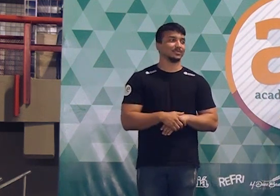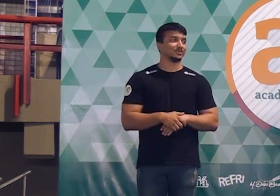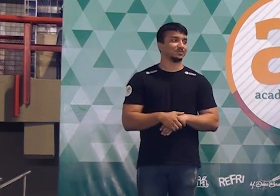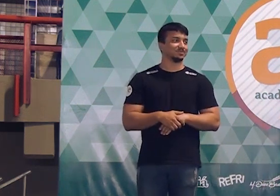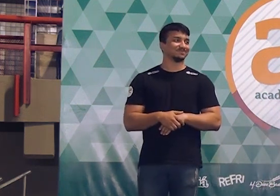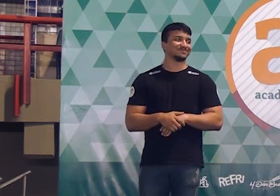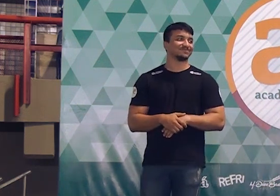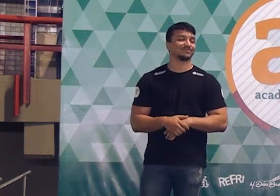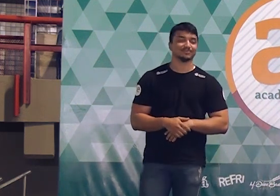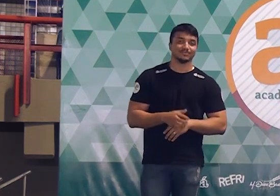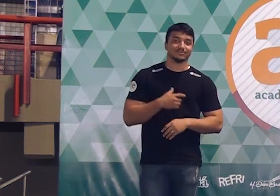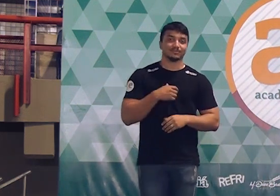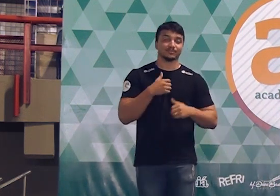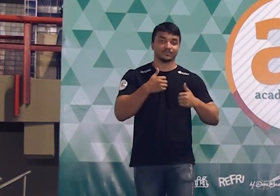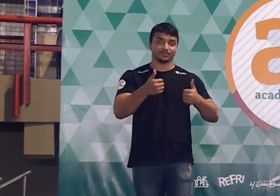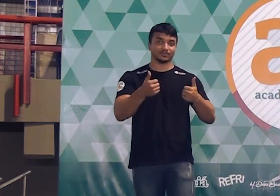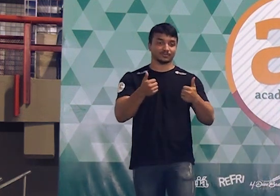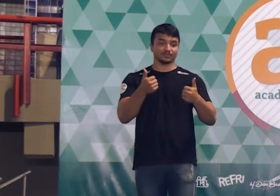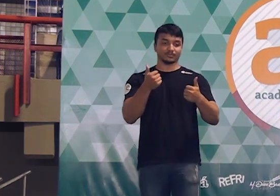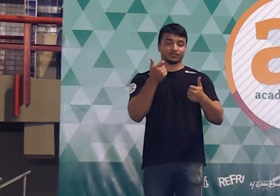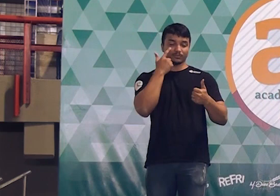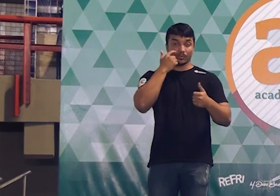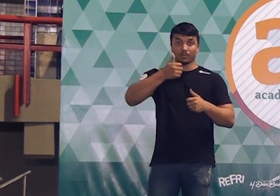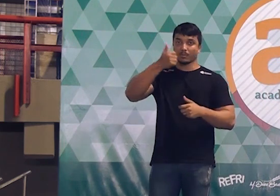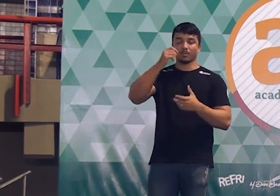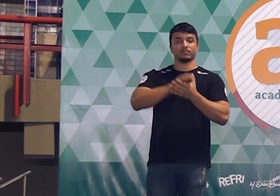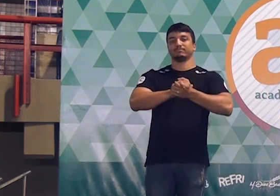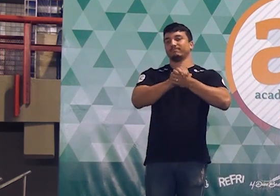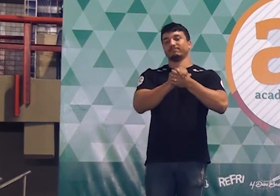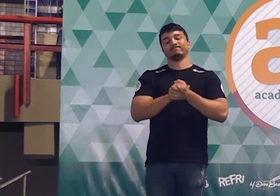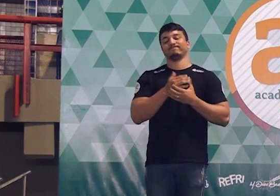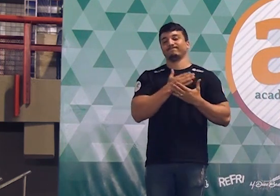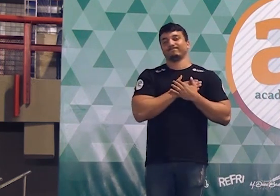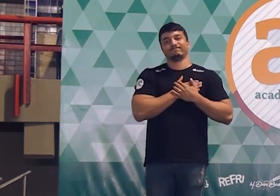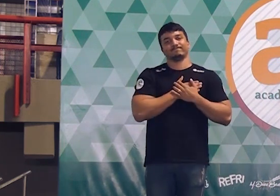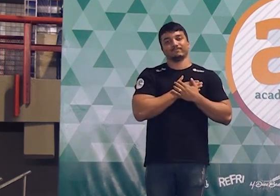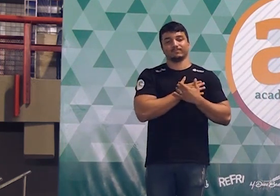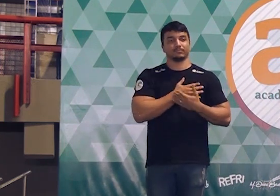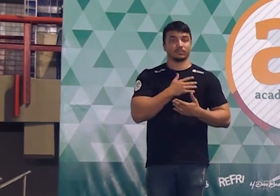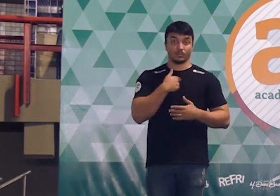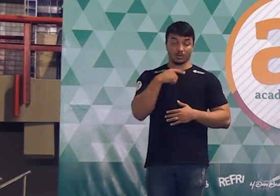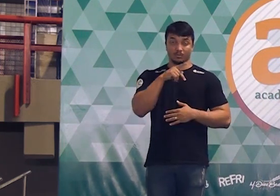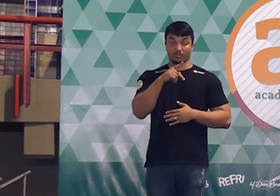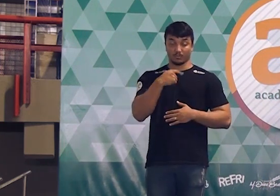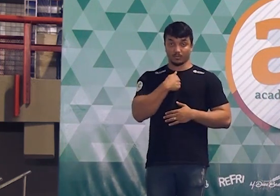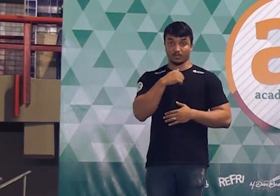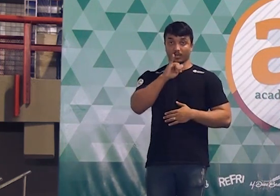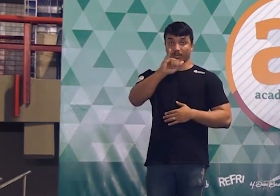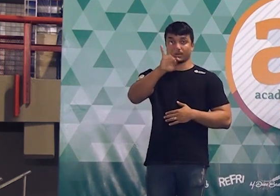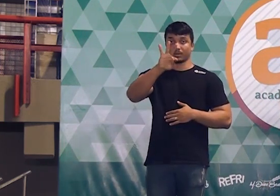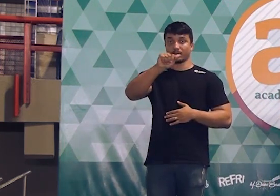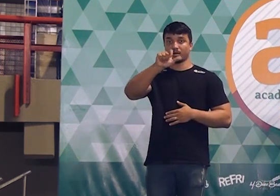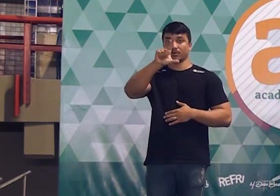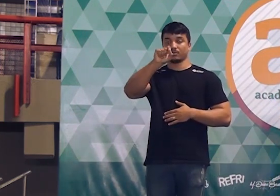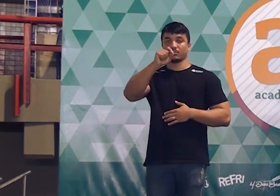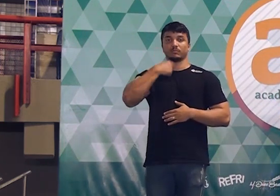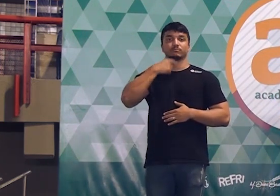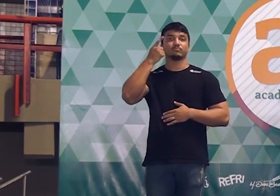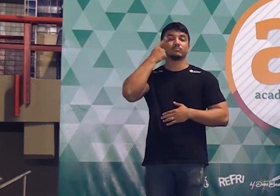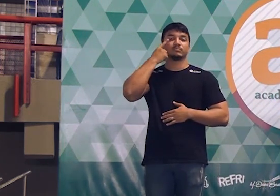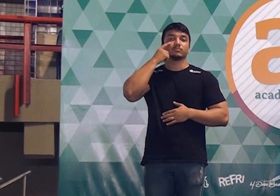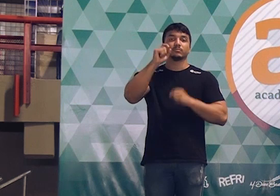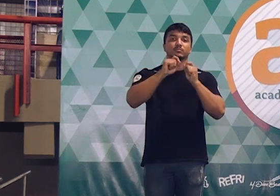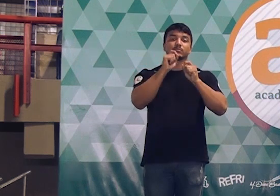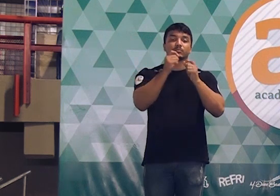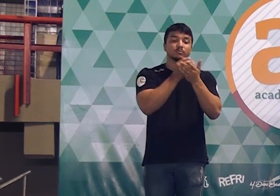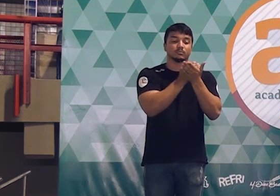Beleza. Meninada, primeiro prazer enorme, tá? Professor Ítalo Trigueiro. A gente vai dar uma olhadinha aqui